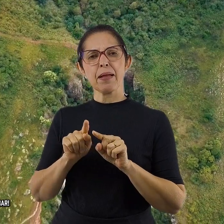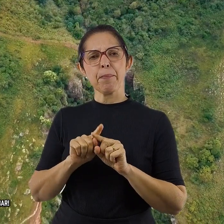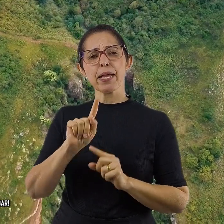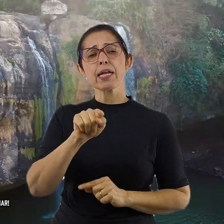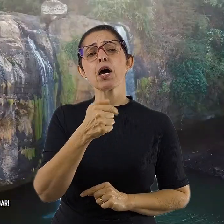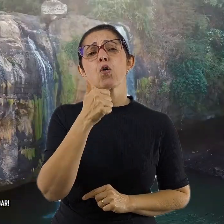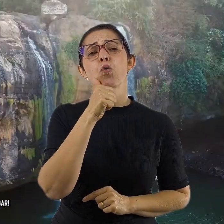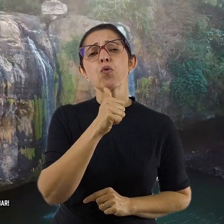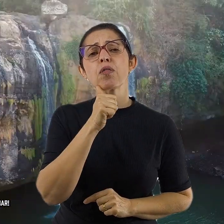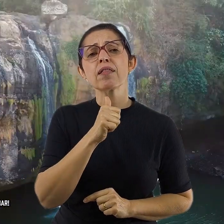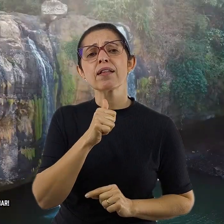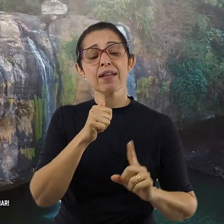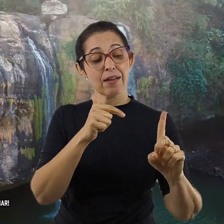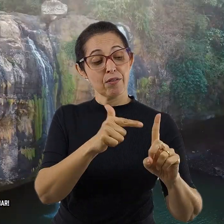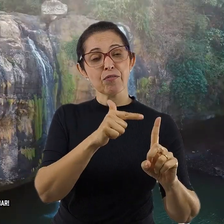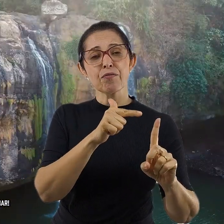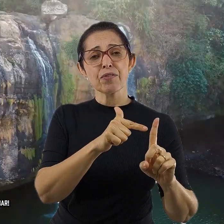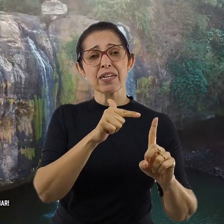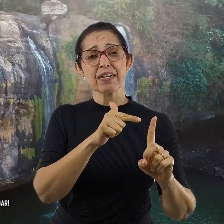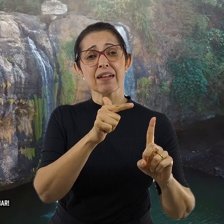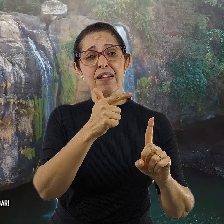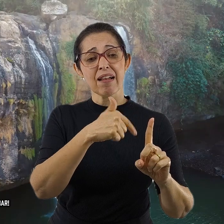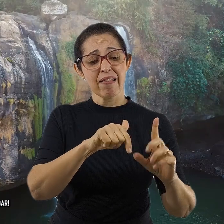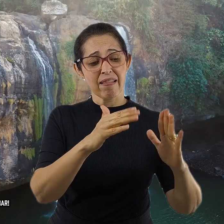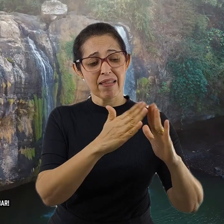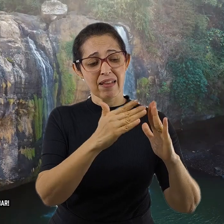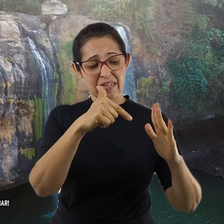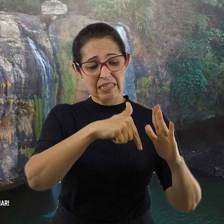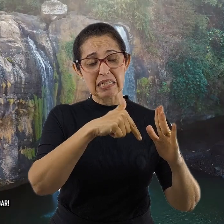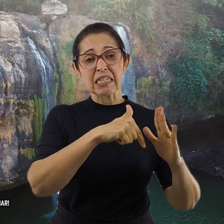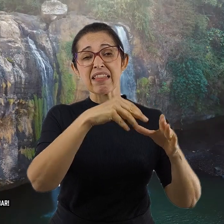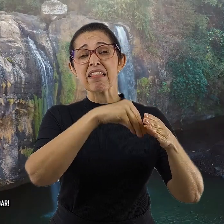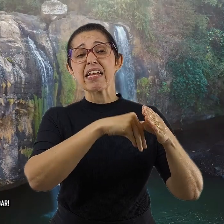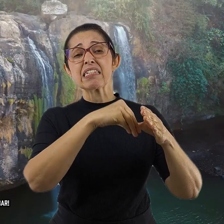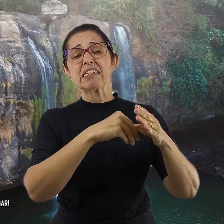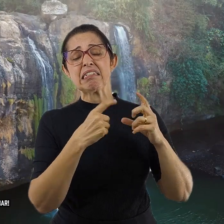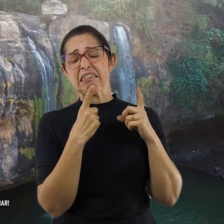filha, dentro de casa está vivendo uma guerra.